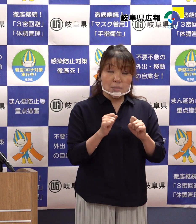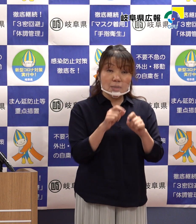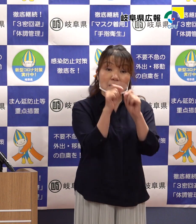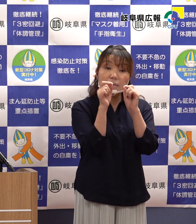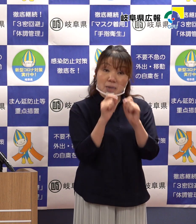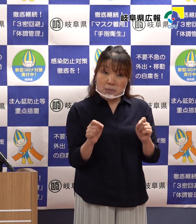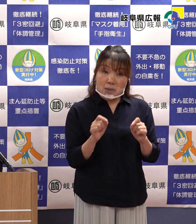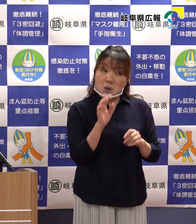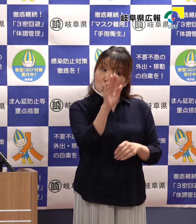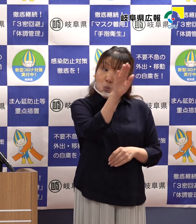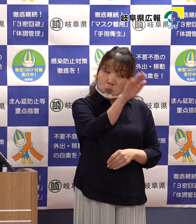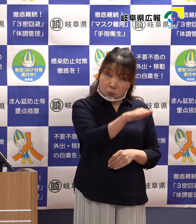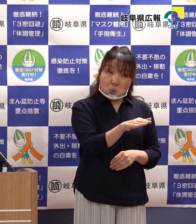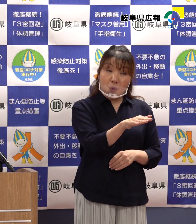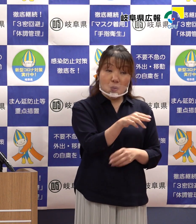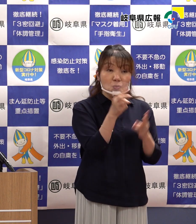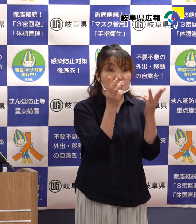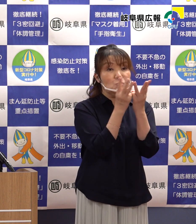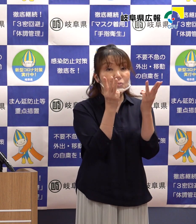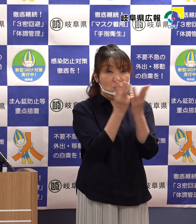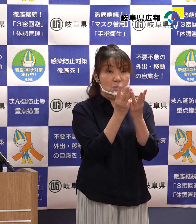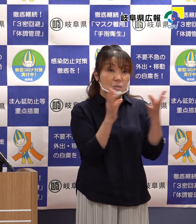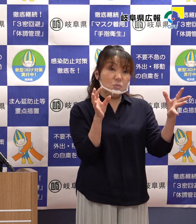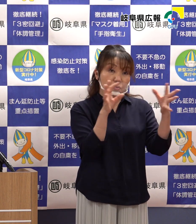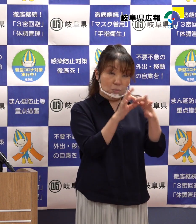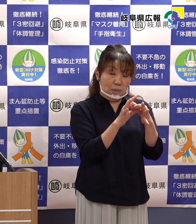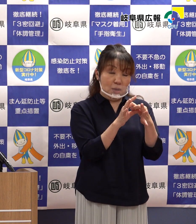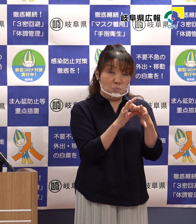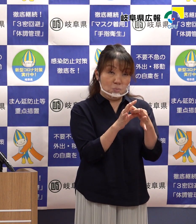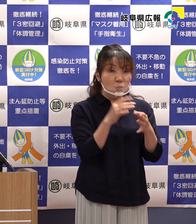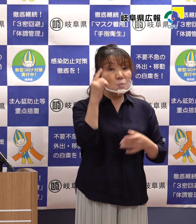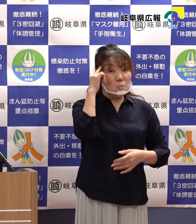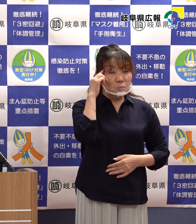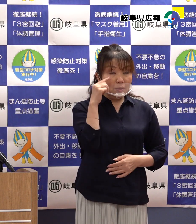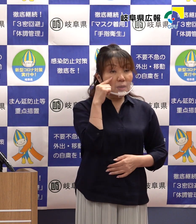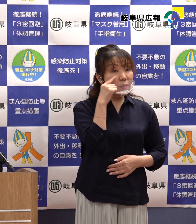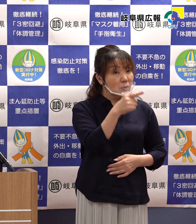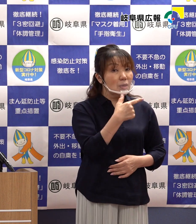から少し数字も出てきますので、見極めていきたいと思います。